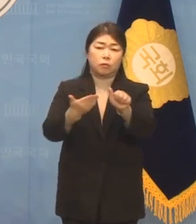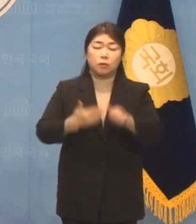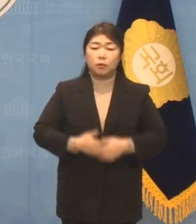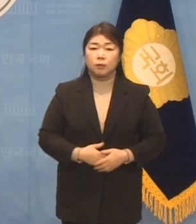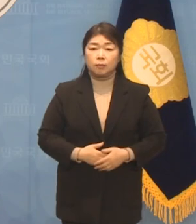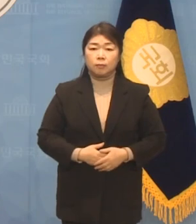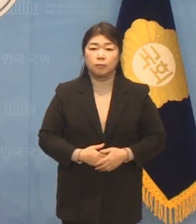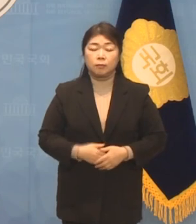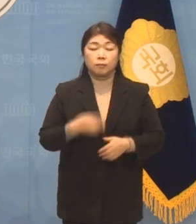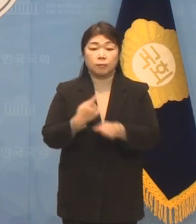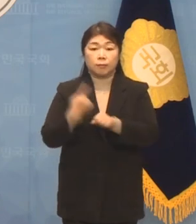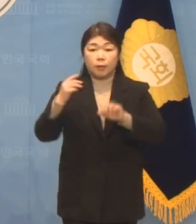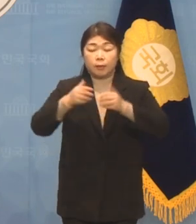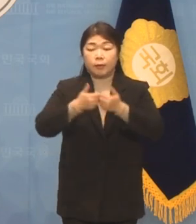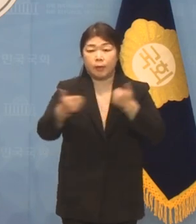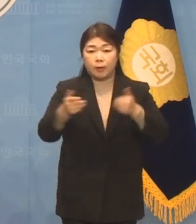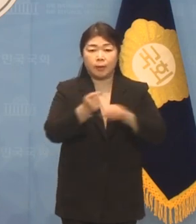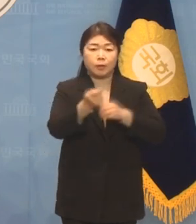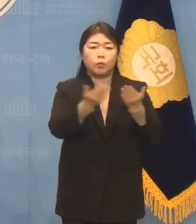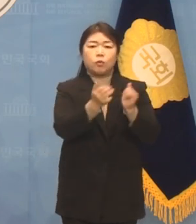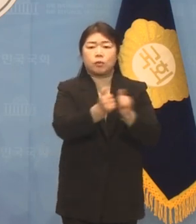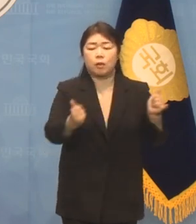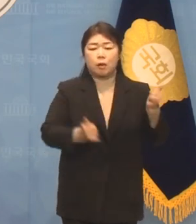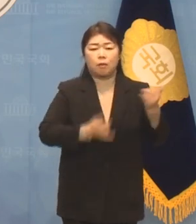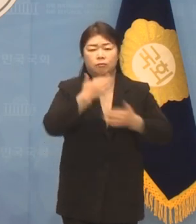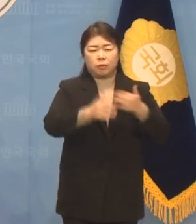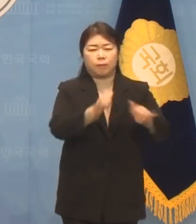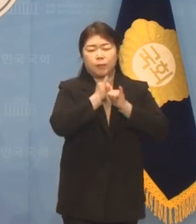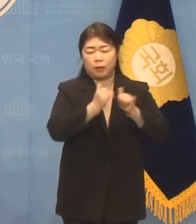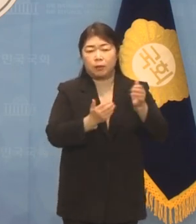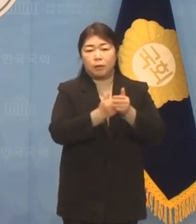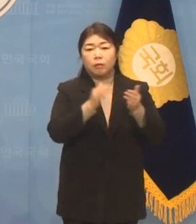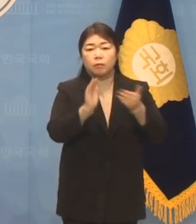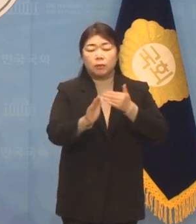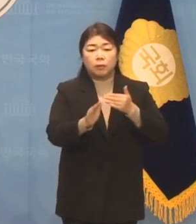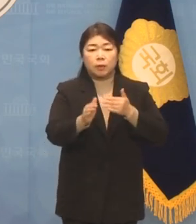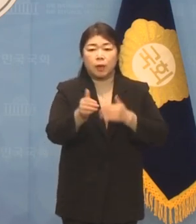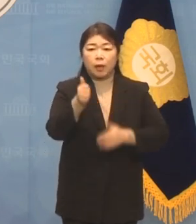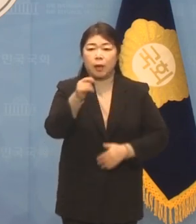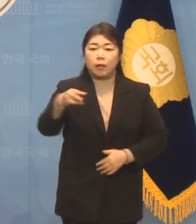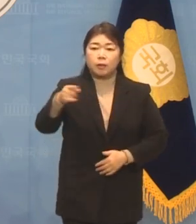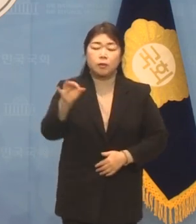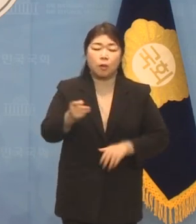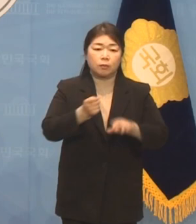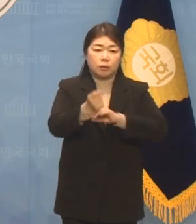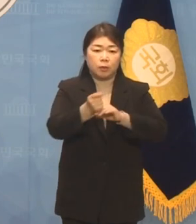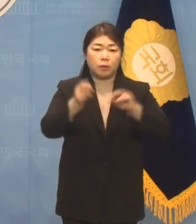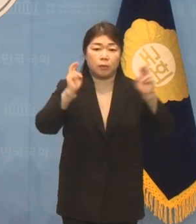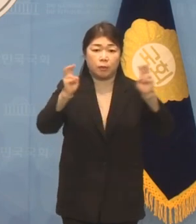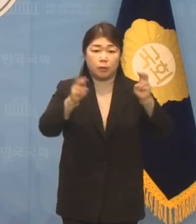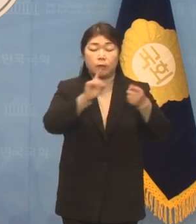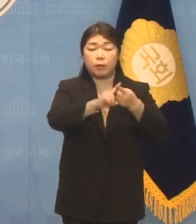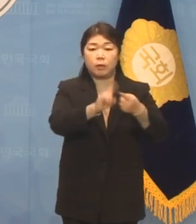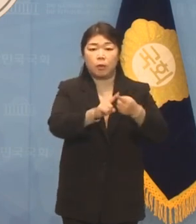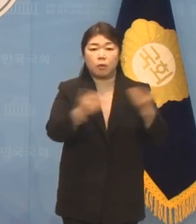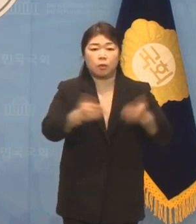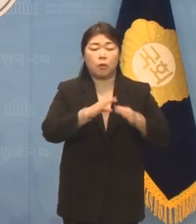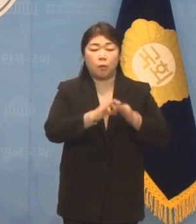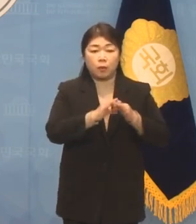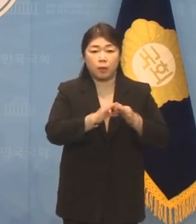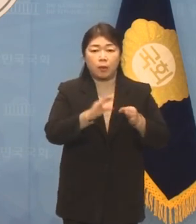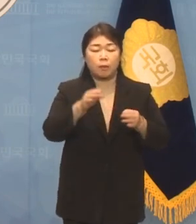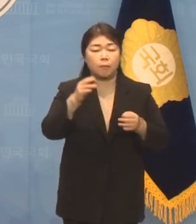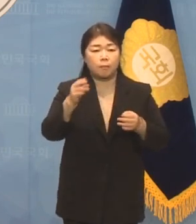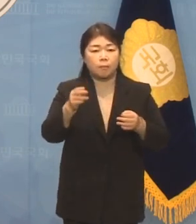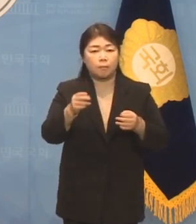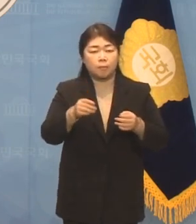방영환 열사 택시노동자의 분신 직후 해성운수에 대한 노동관계법 위반 근로감독에